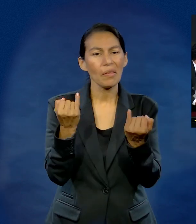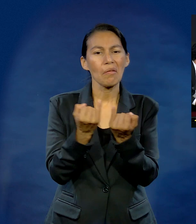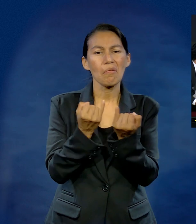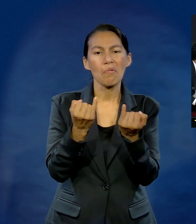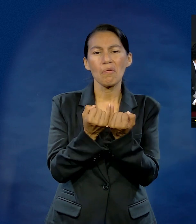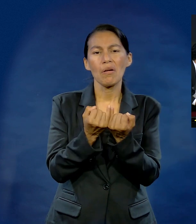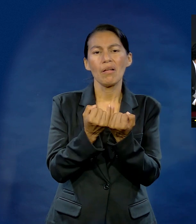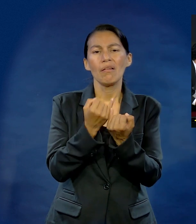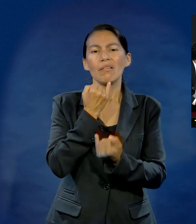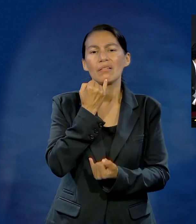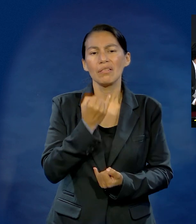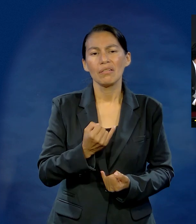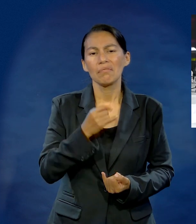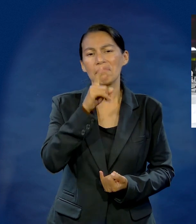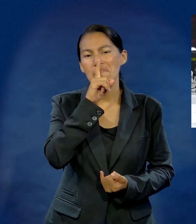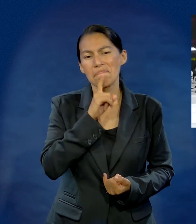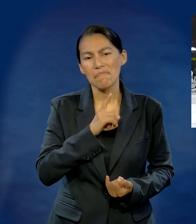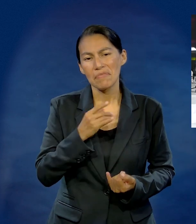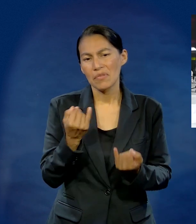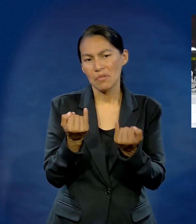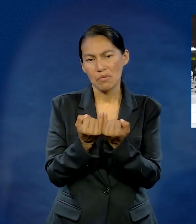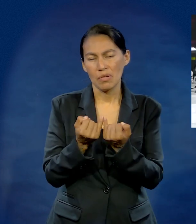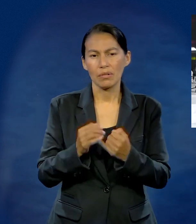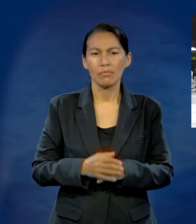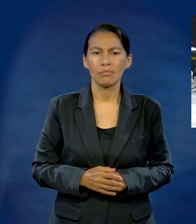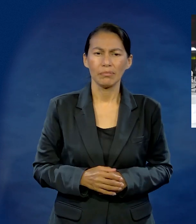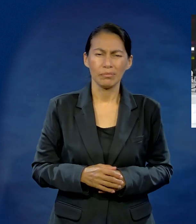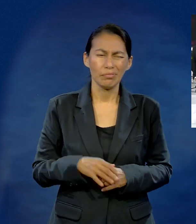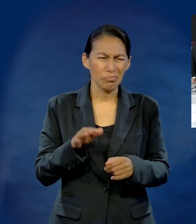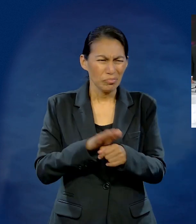hermosa. Hermanos, ¿cuál es la moraleja de esta historia?